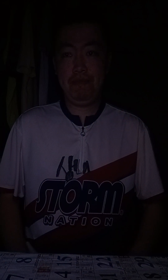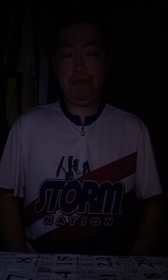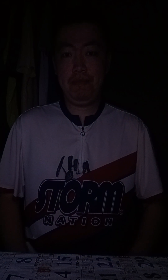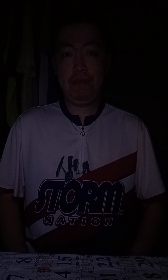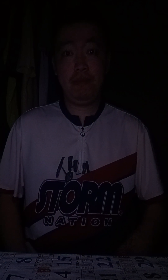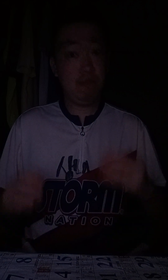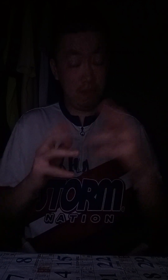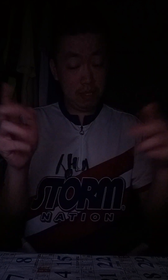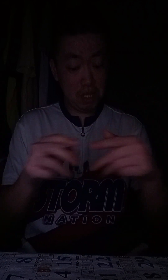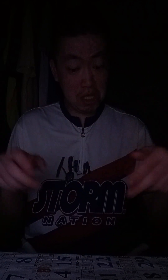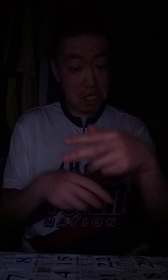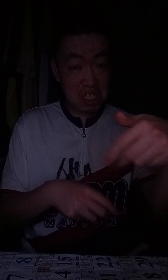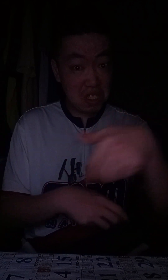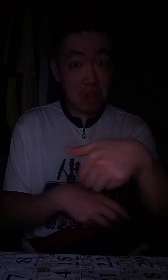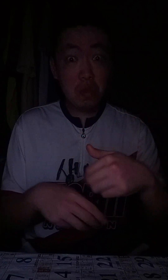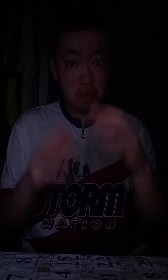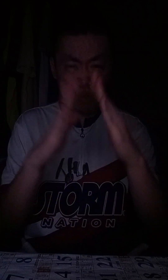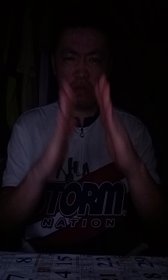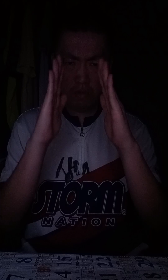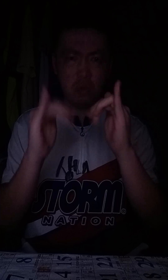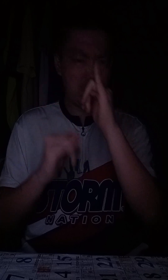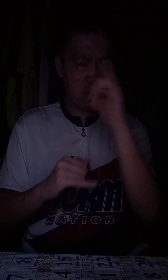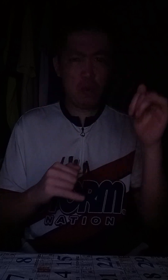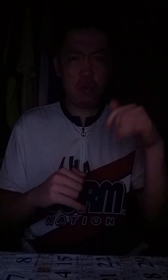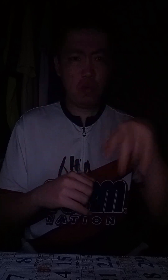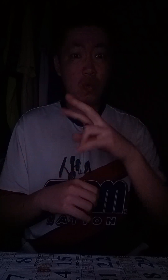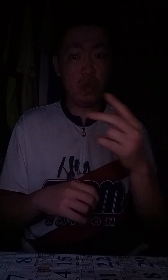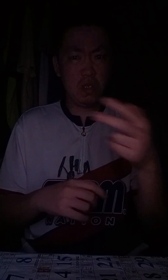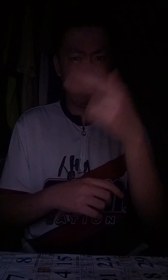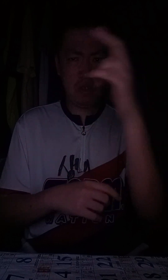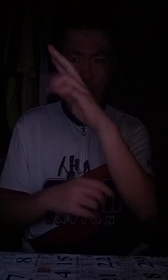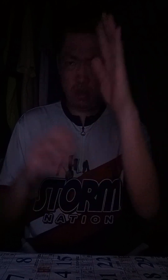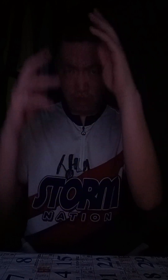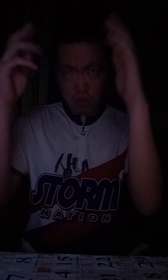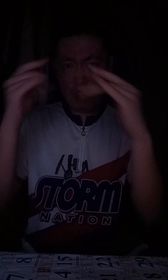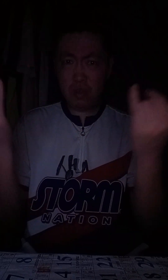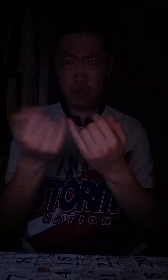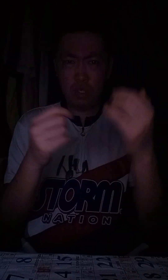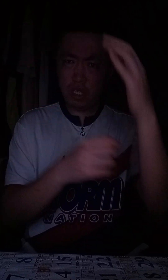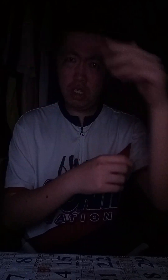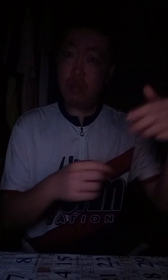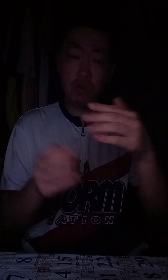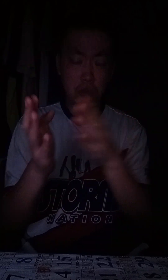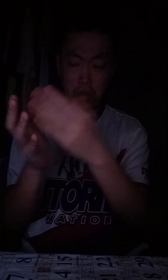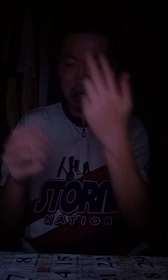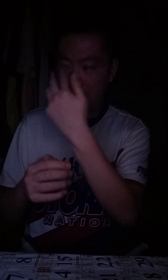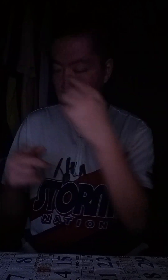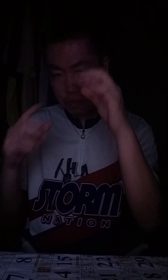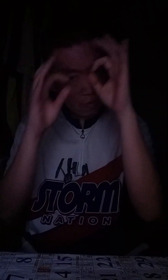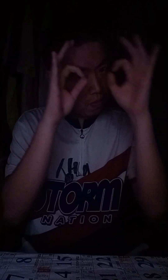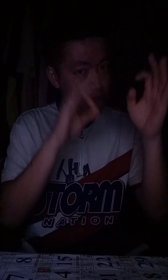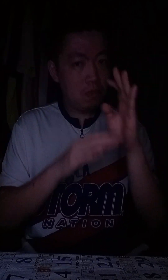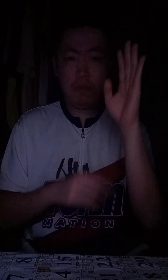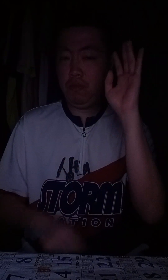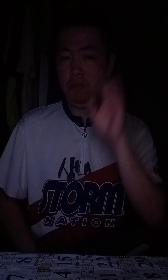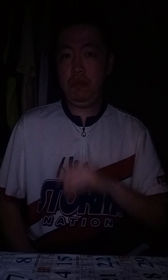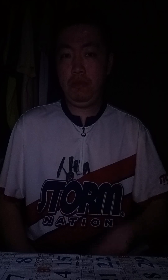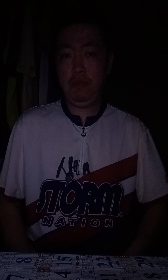도로 한가운데에 마을버스가 멈춰서 있고 출동한 경찰과 소방대원들이 주변을 살펴봅니다. 저녁